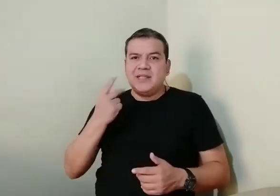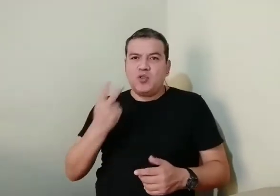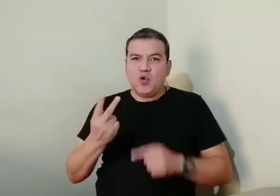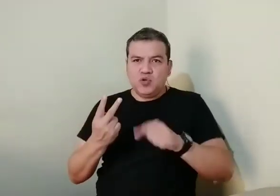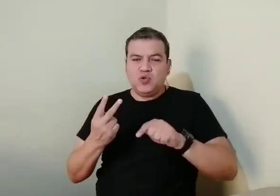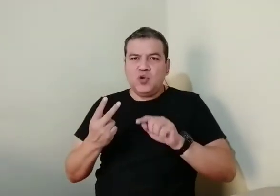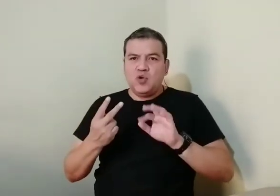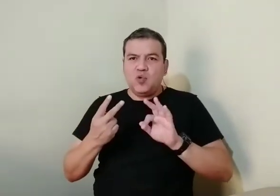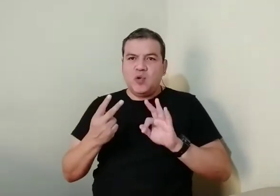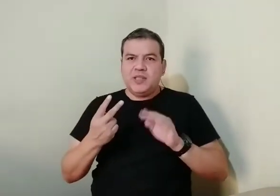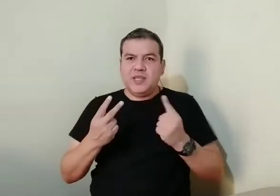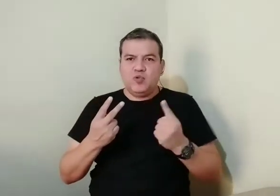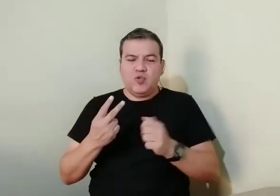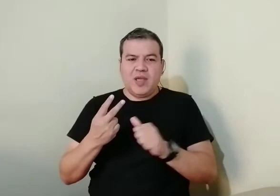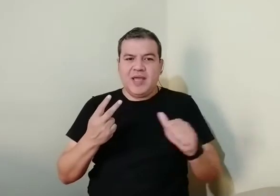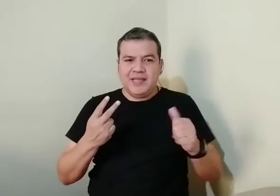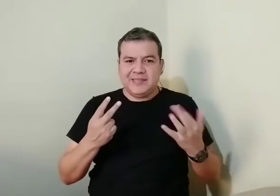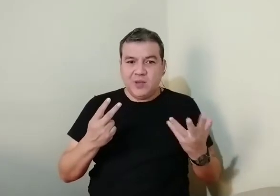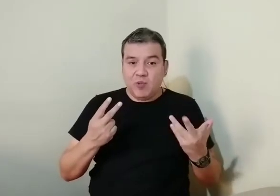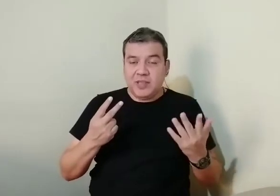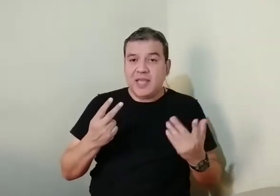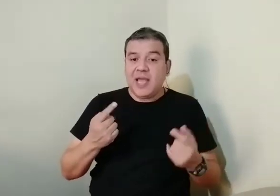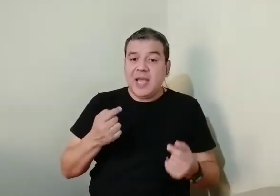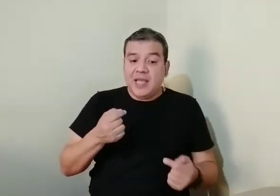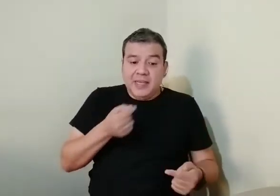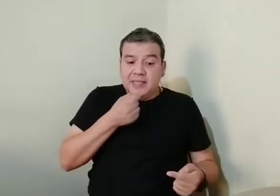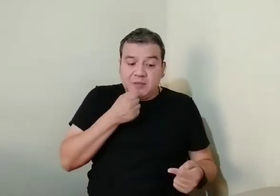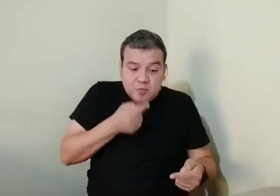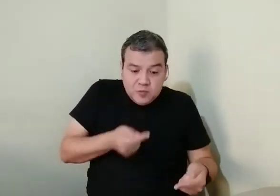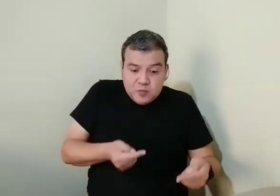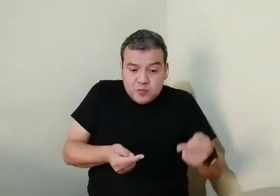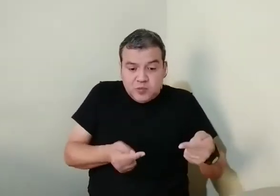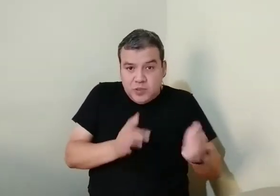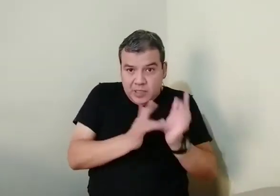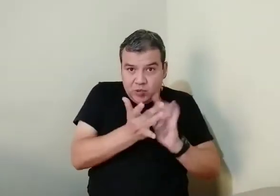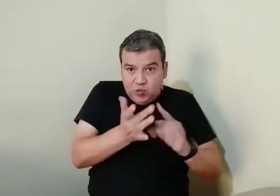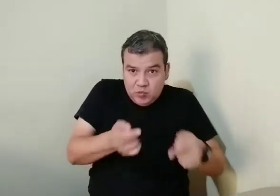que sólo su Padre le había impartido.